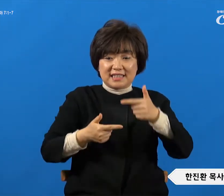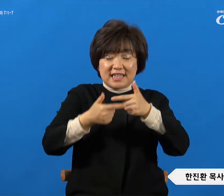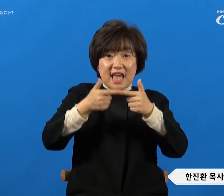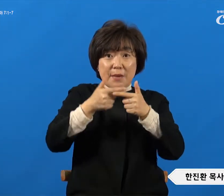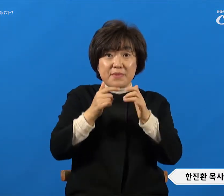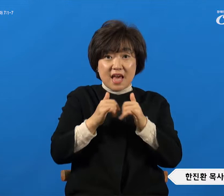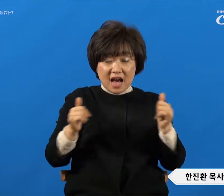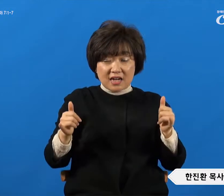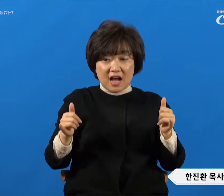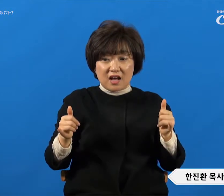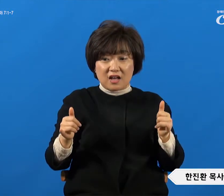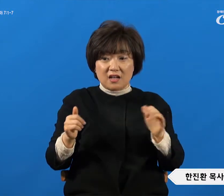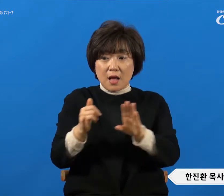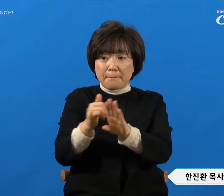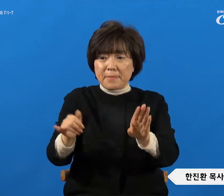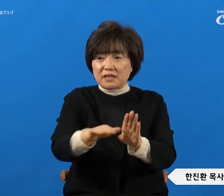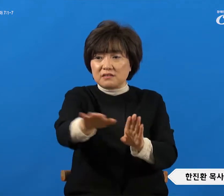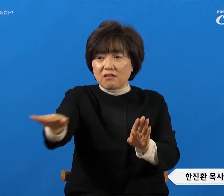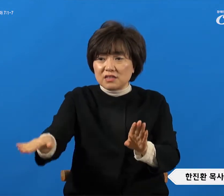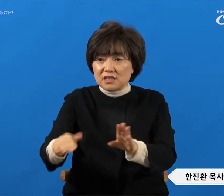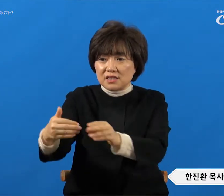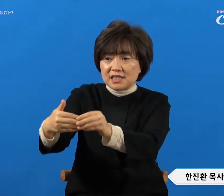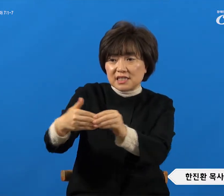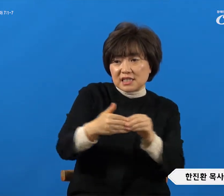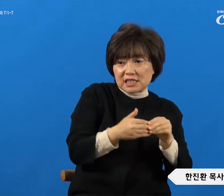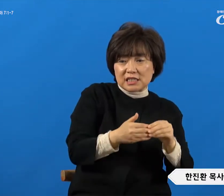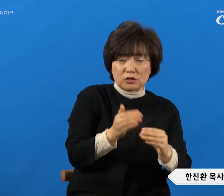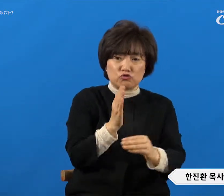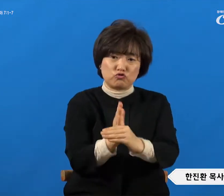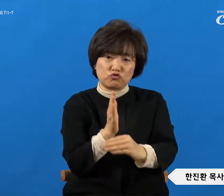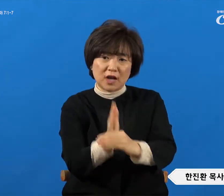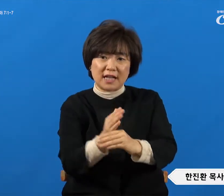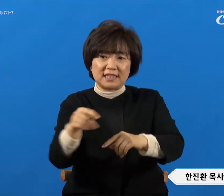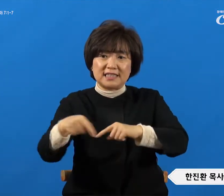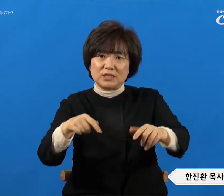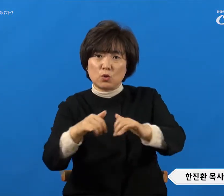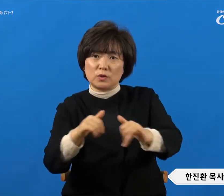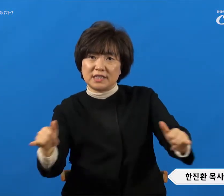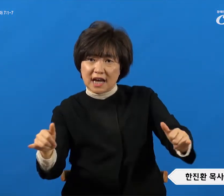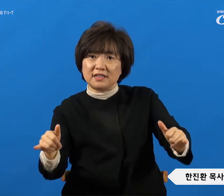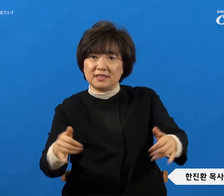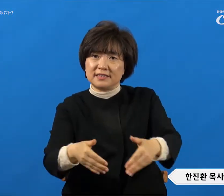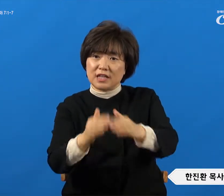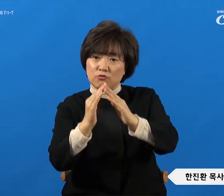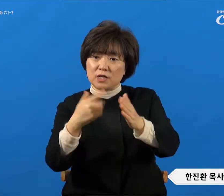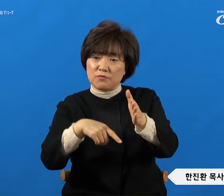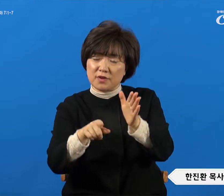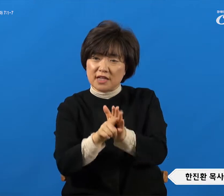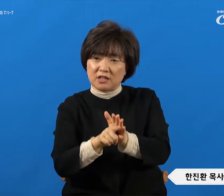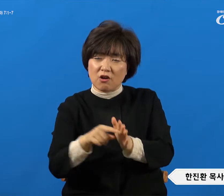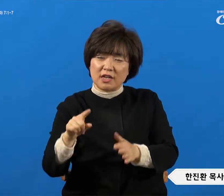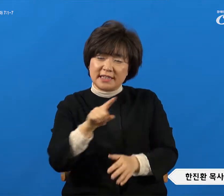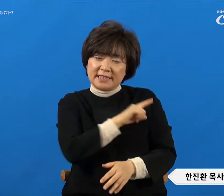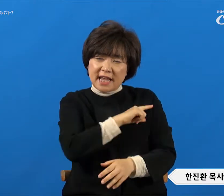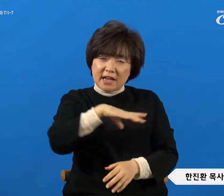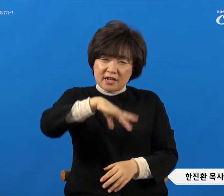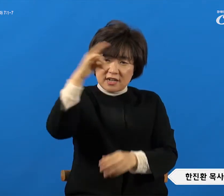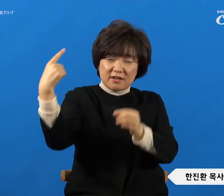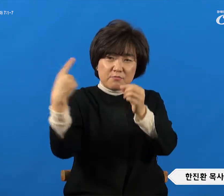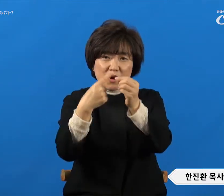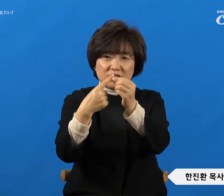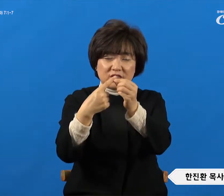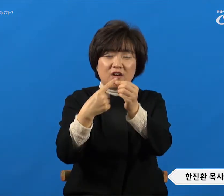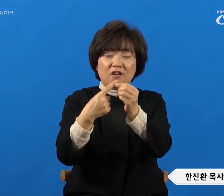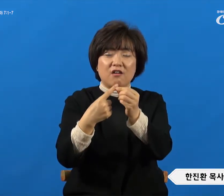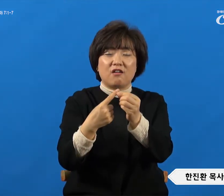느헤미야가 백성들을 이끌 중간 지도자들을 세우는데 제일 먼저 노래하는 자들과 레위 사람들을 세웠다